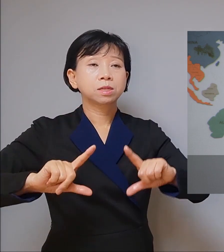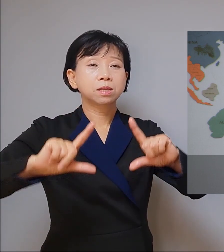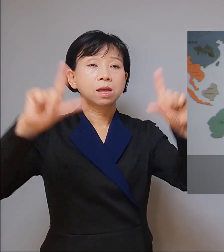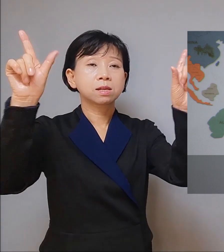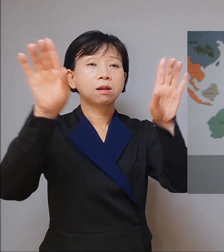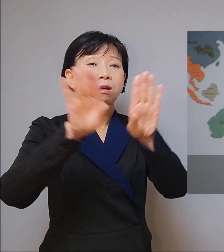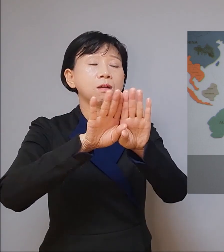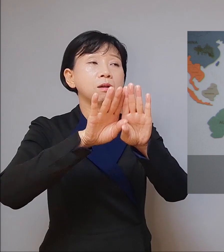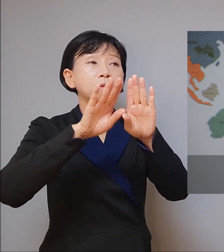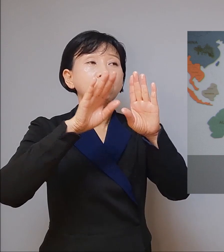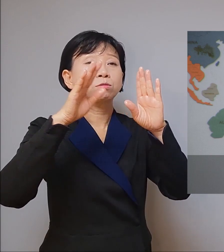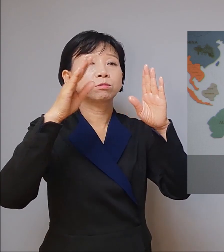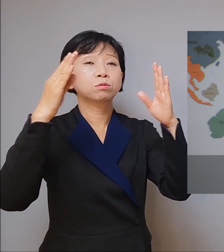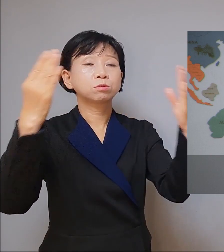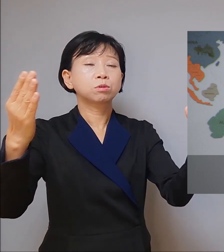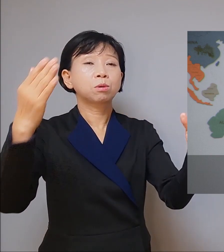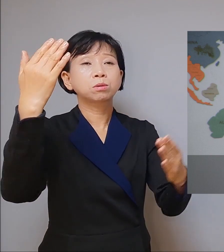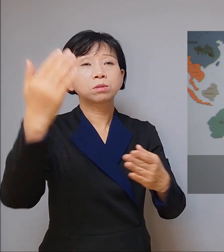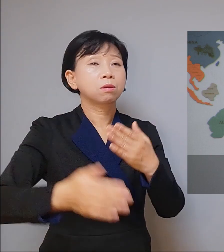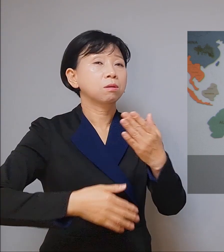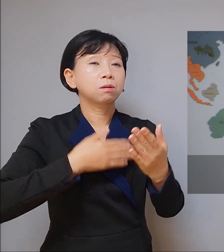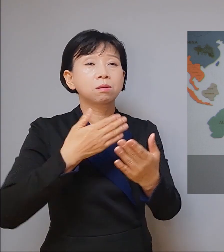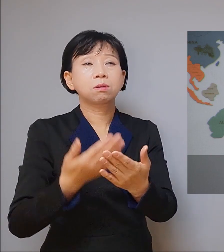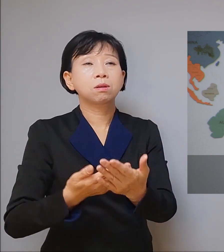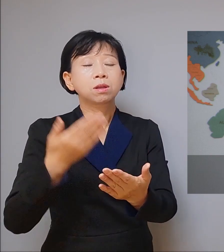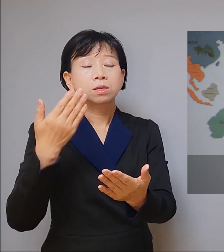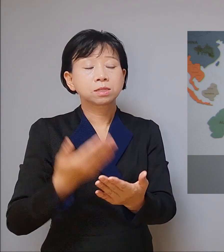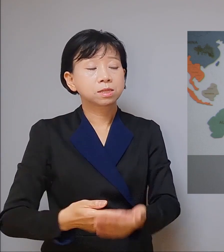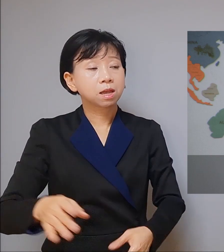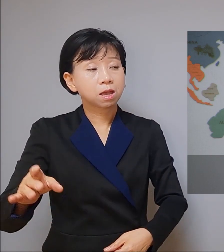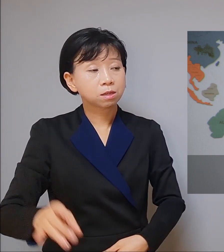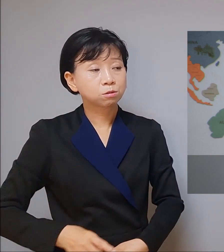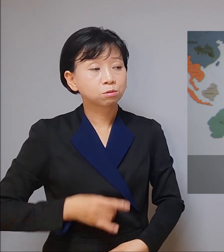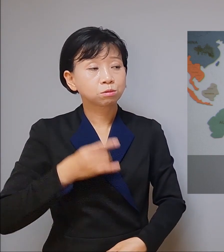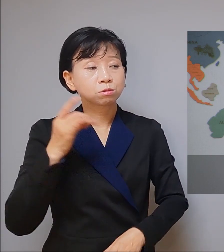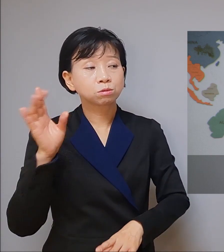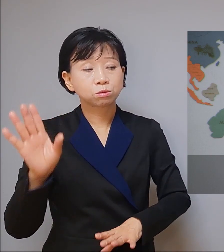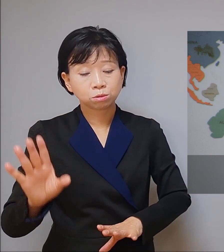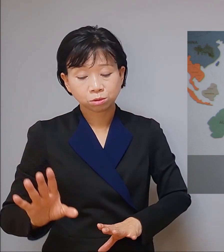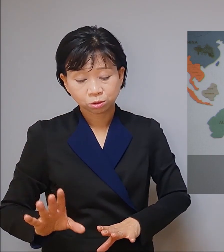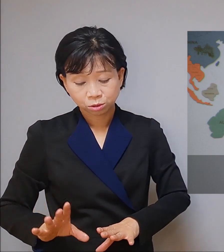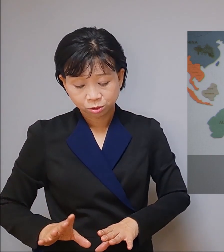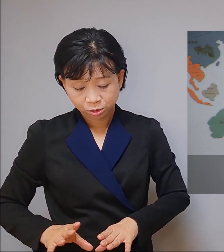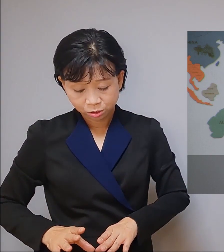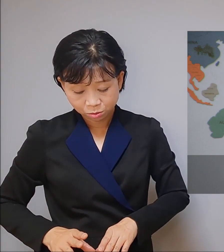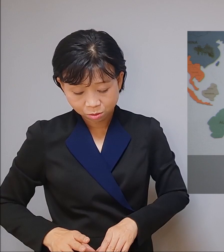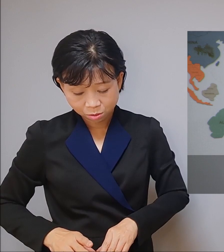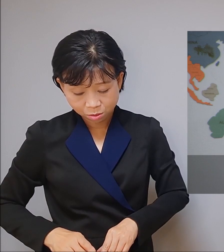빚으시고 새날 열어주소서. 의에